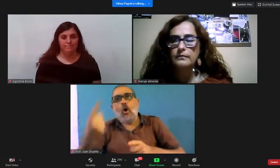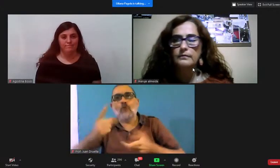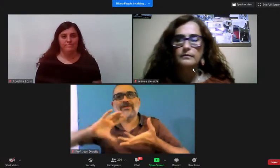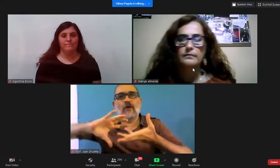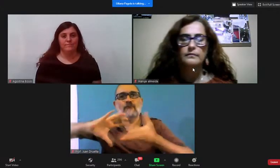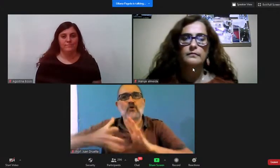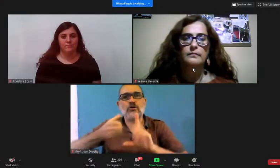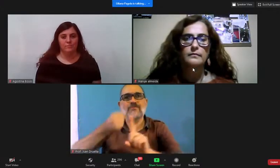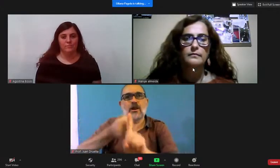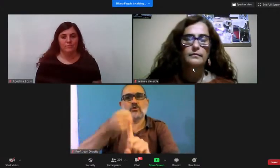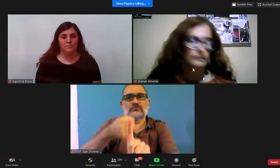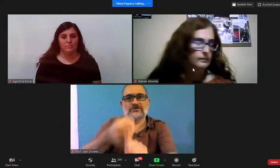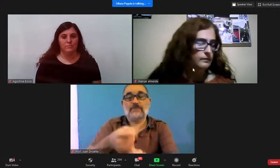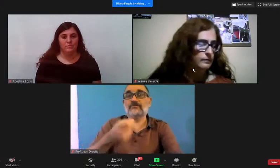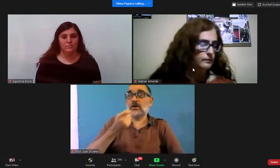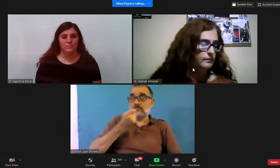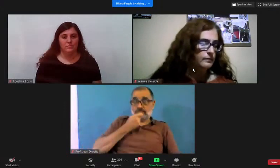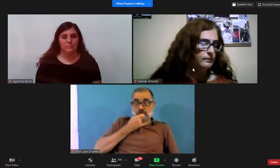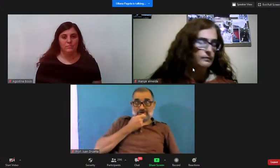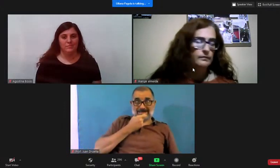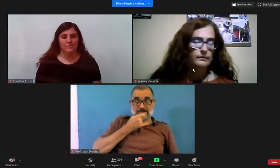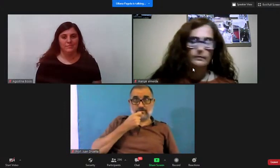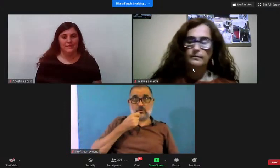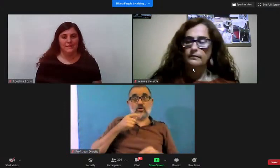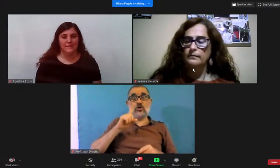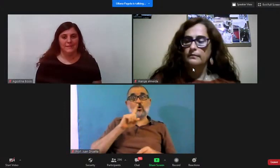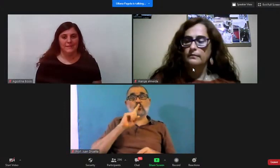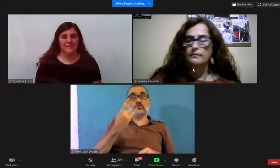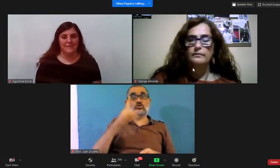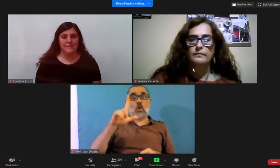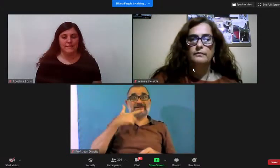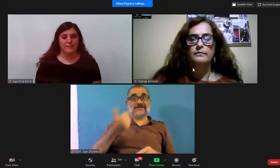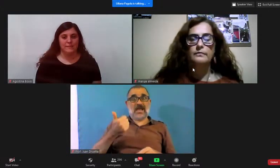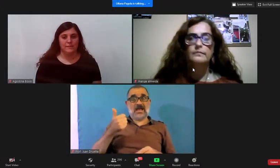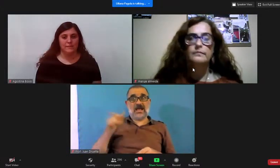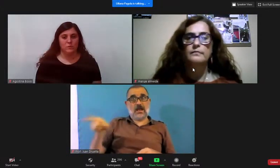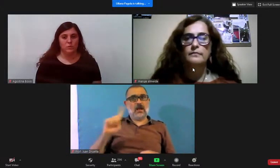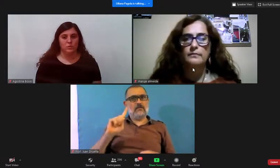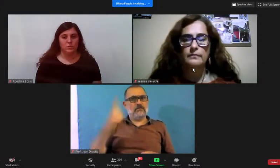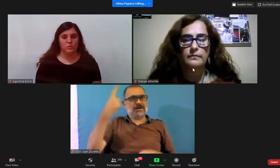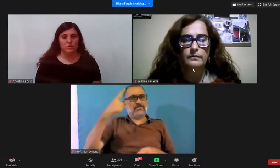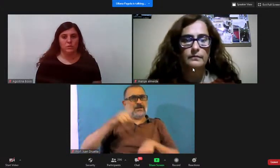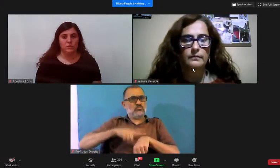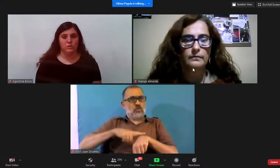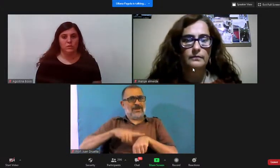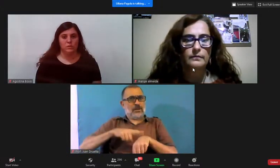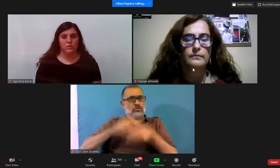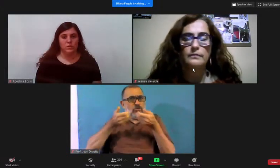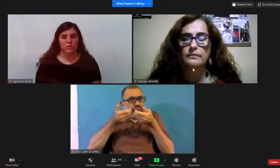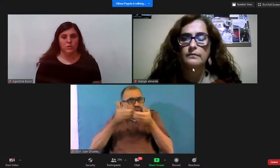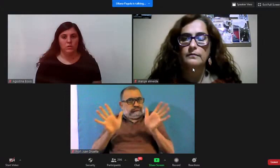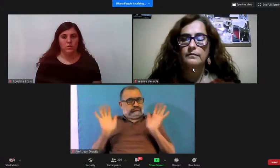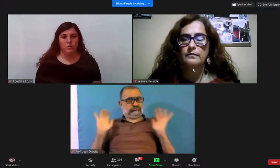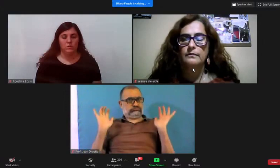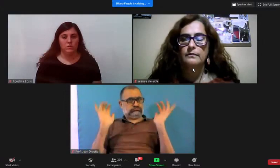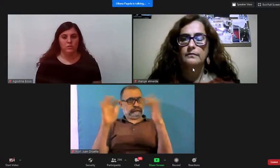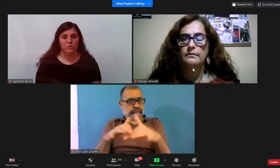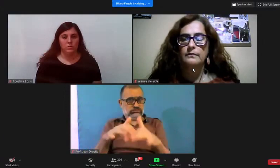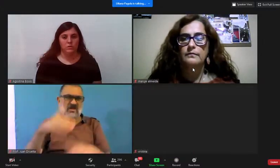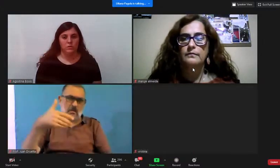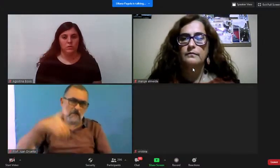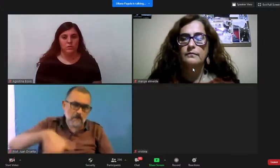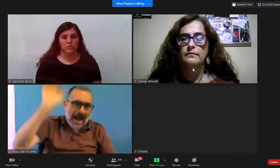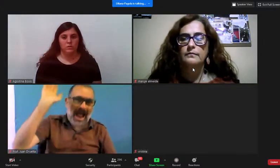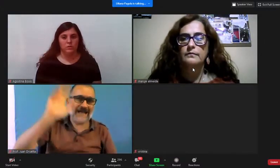construir como comunidad para poder seguir luchando, ¿no? Por ejemplo, lo que decíamos en el tema de